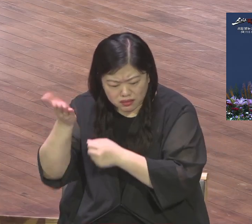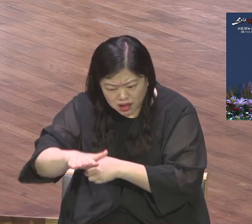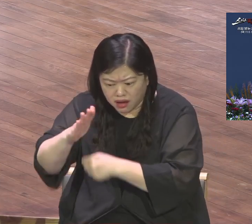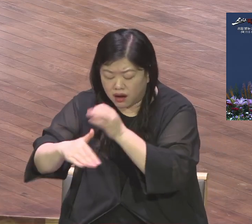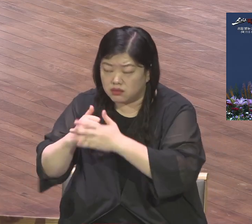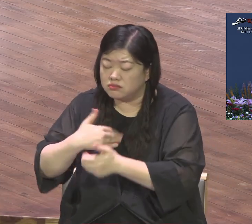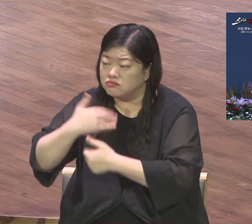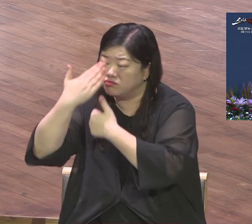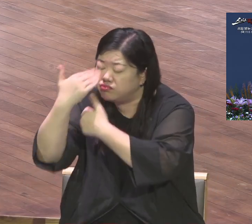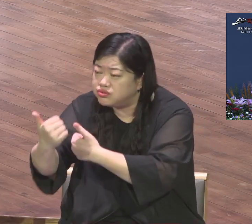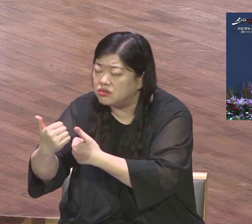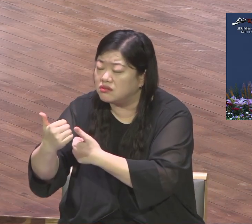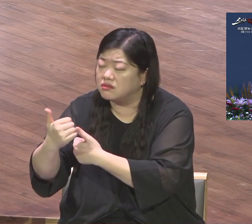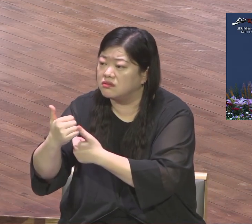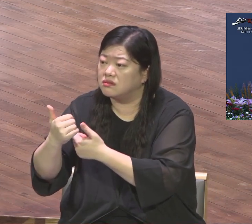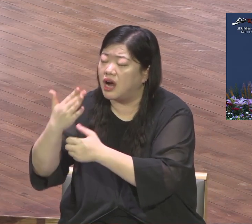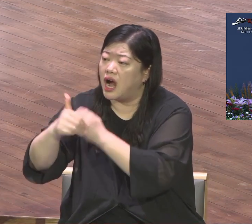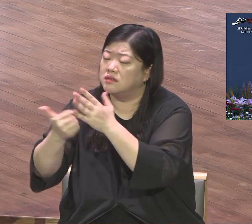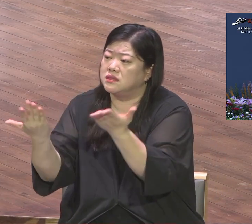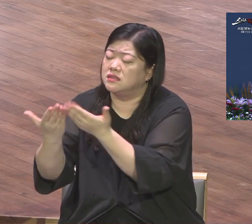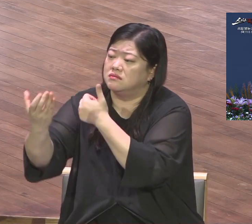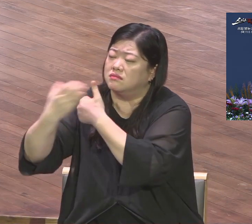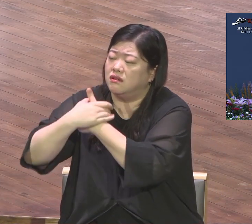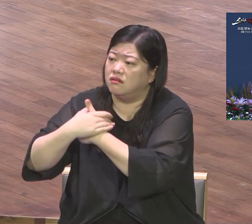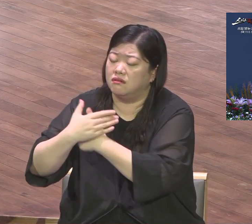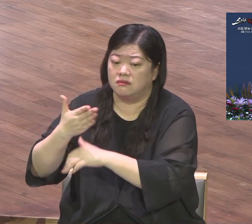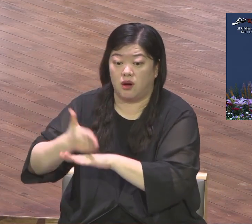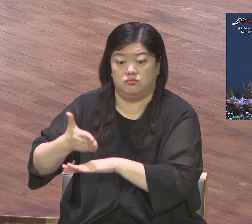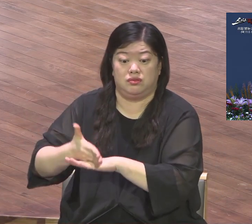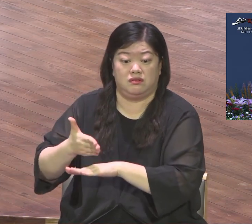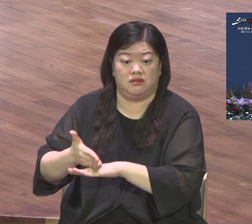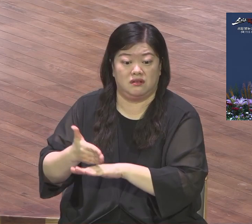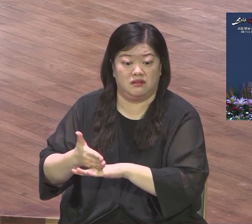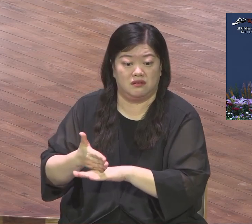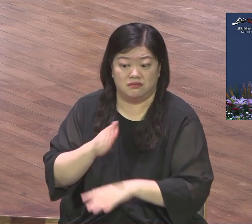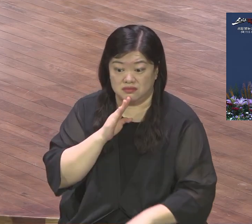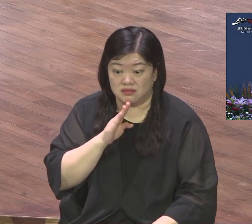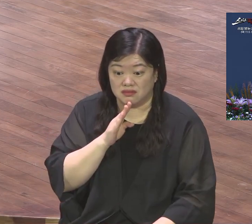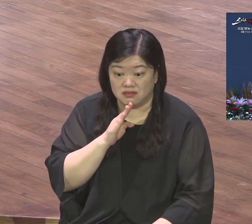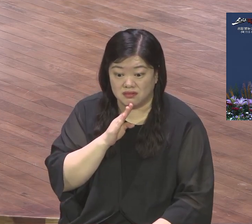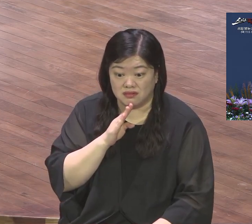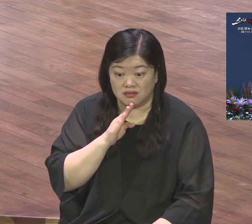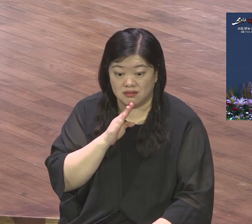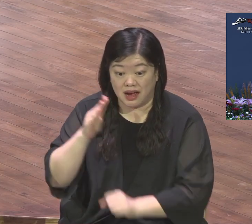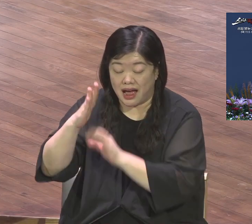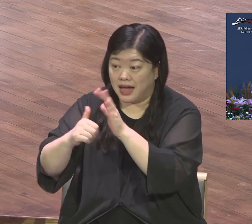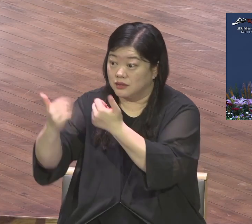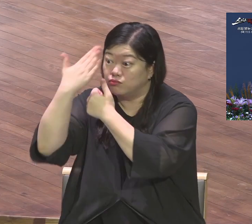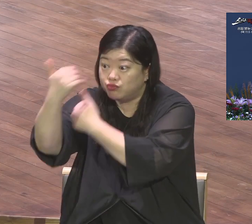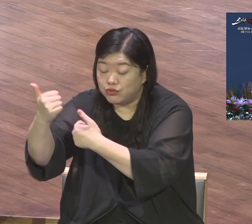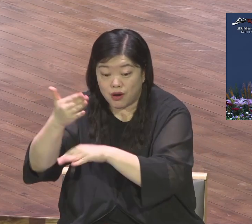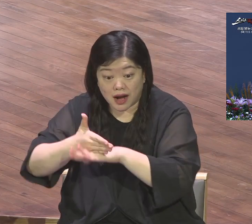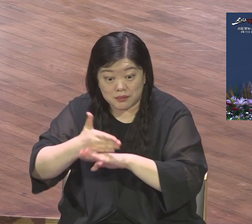아멘. 감사 감격. 하나님께 쓰임 받는 게 얼마나 감사하냐고요.